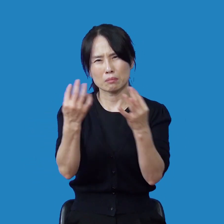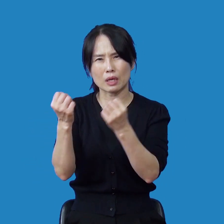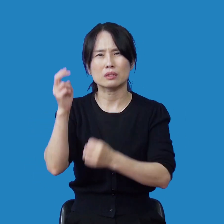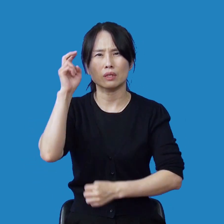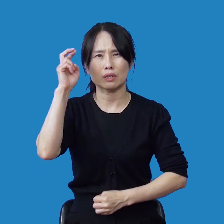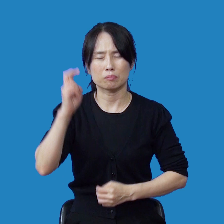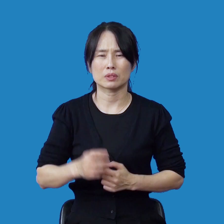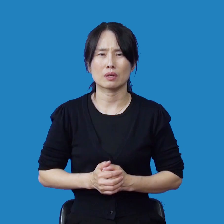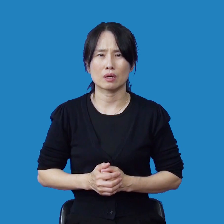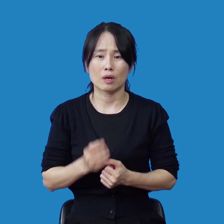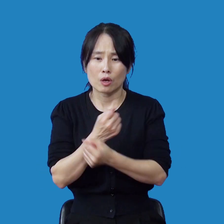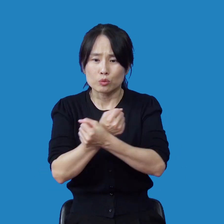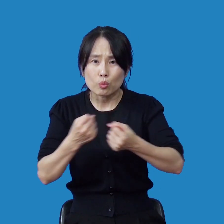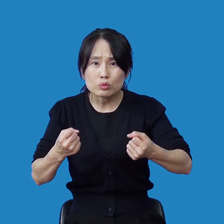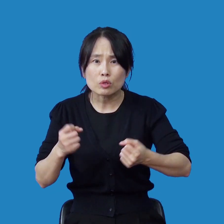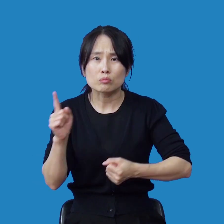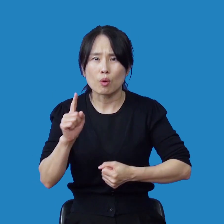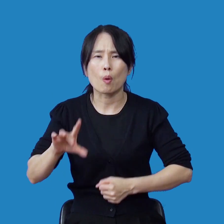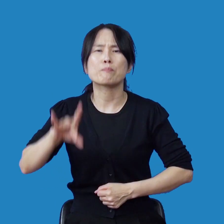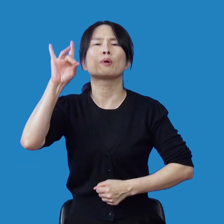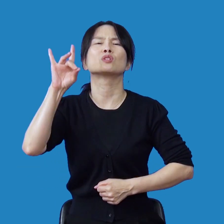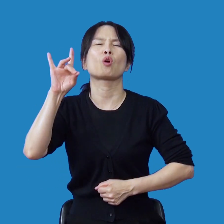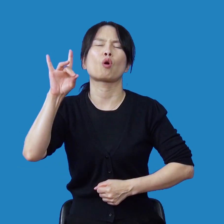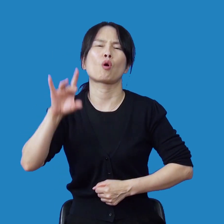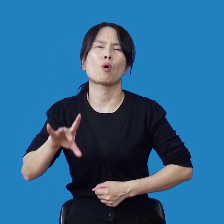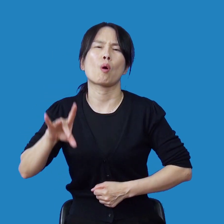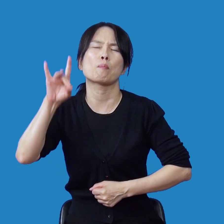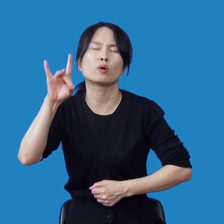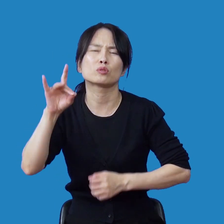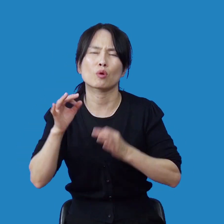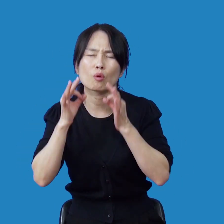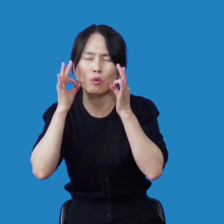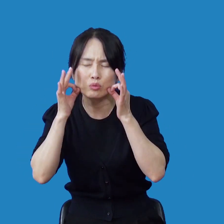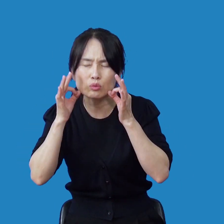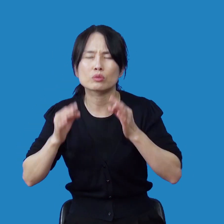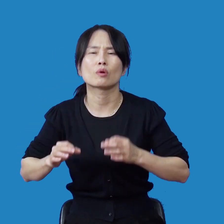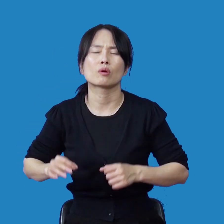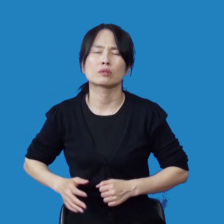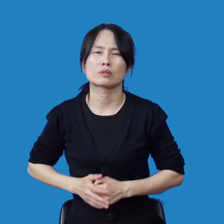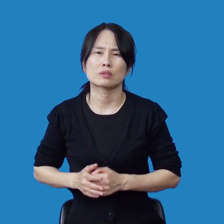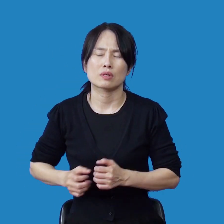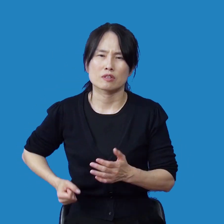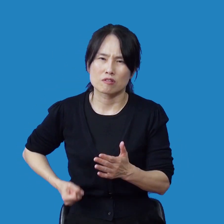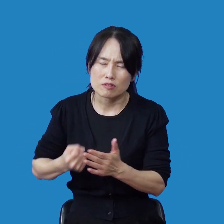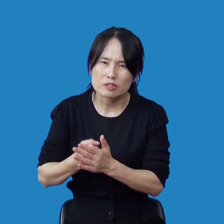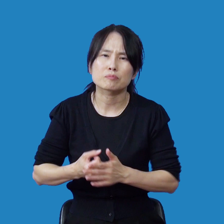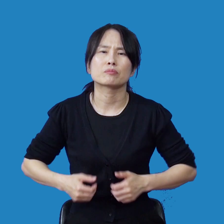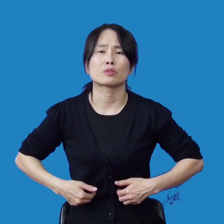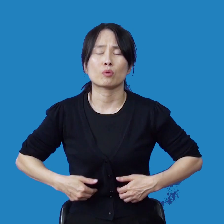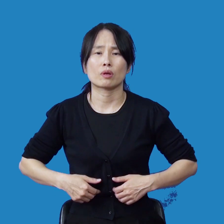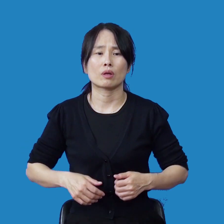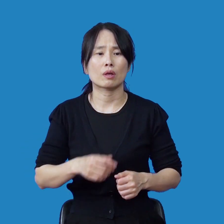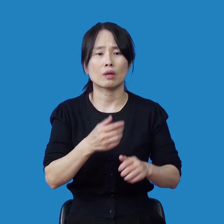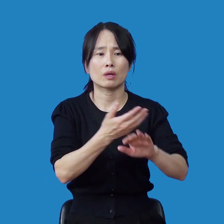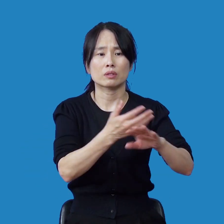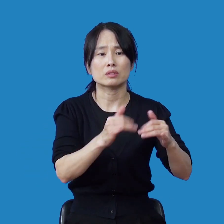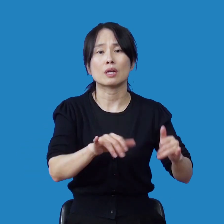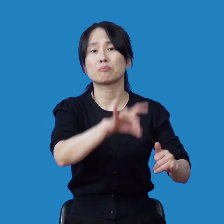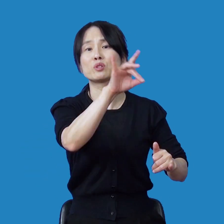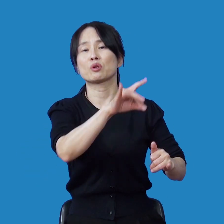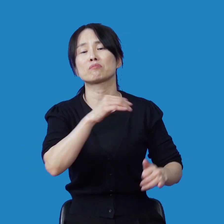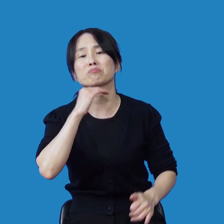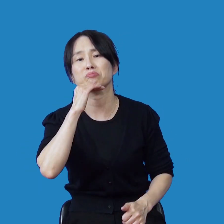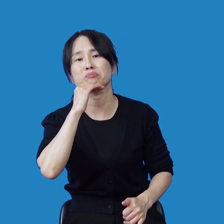용서는 먼저 하는 것이 중요합니다. 상대방이 사과할 때까지 기다리지 마십시오. 내